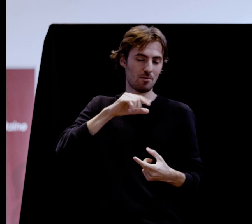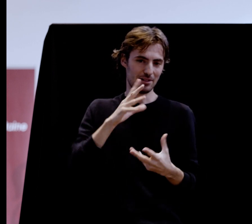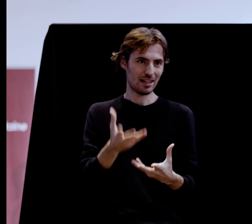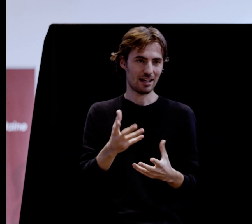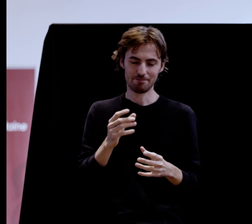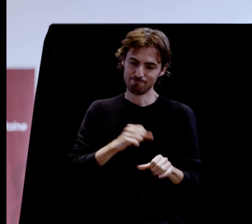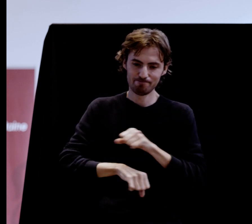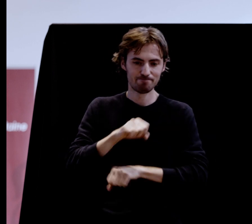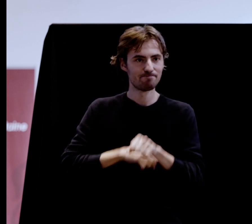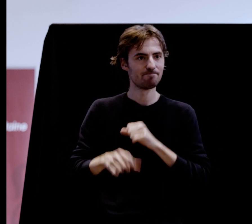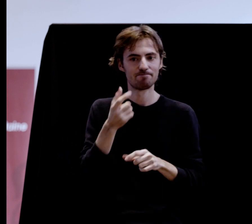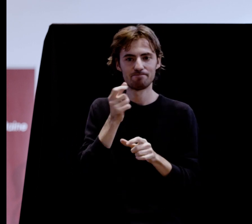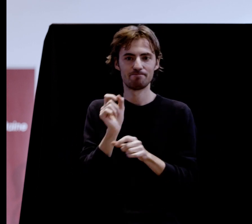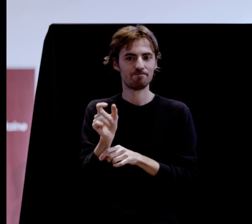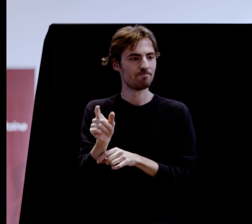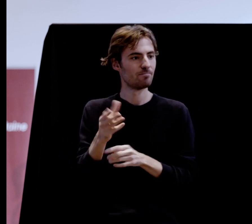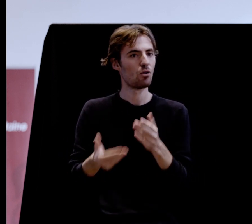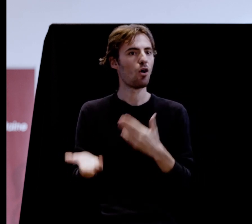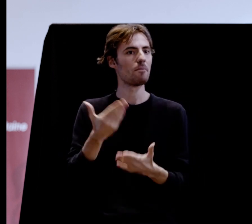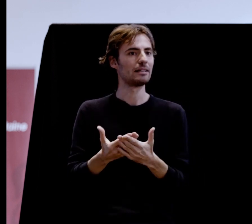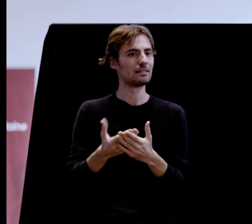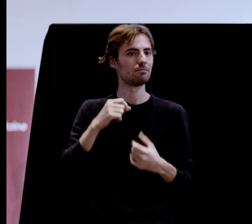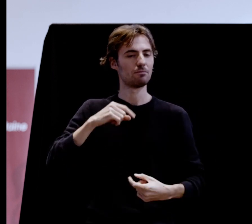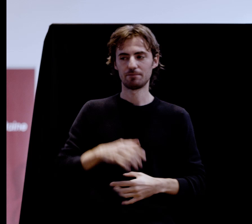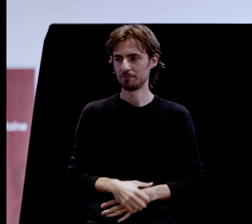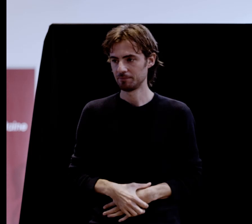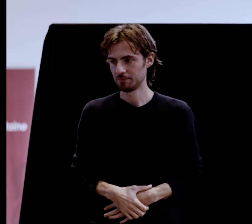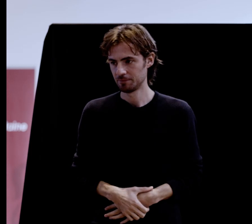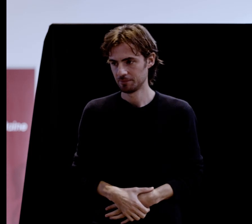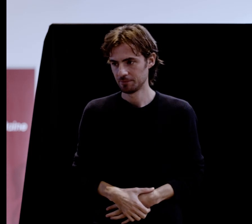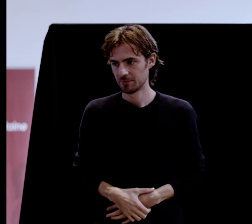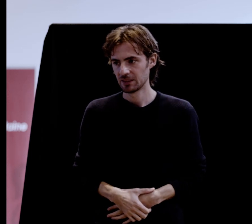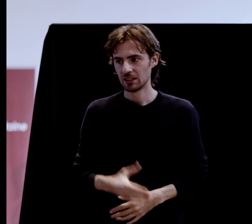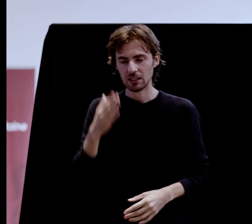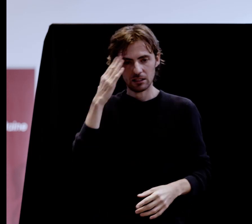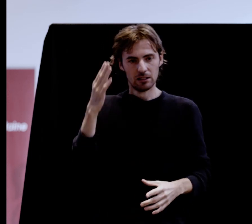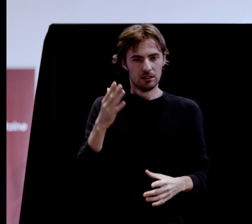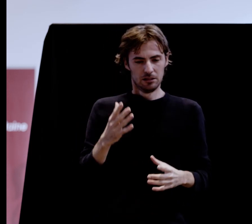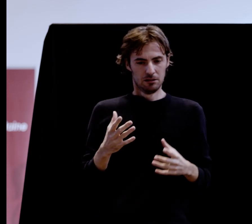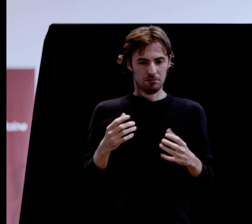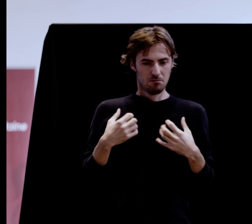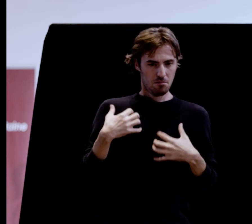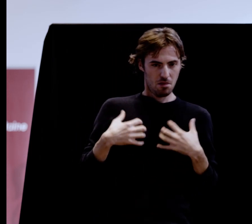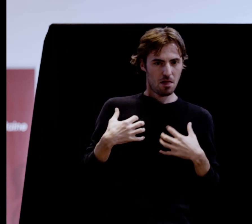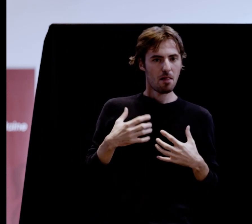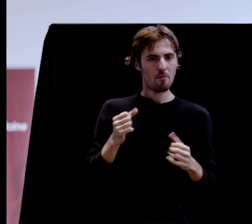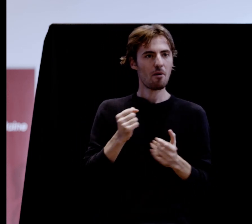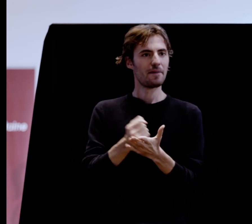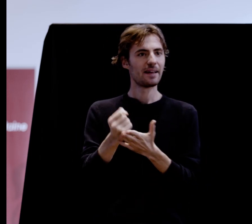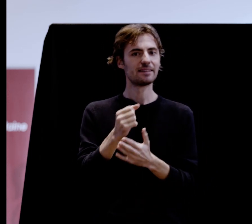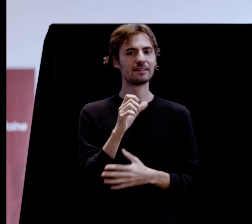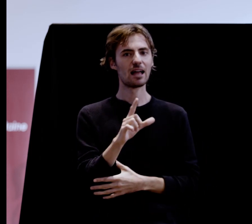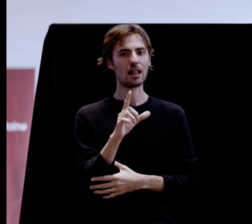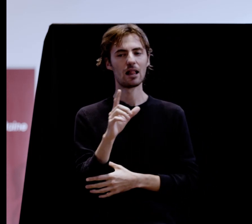Dans quelques cas, lorsque vraiment on a un doute, on fait ce qu'on appelle un test au LHRH. Certains de vos enfants ont peut-être eu